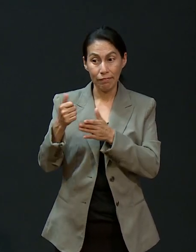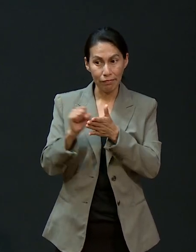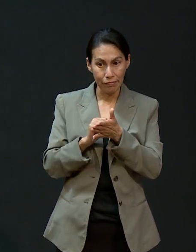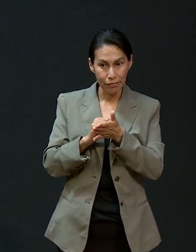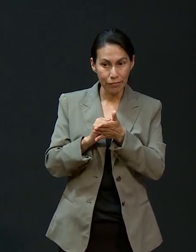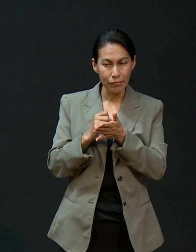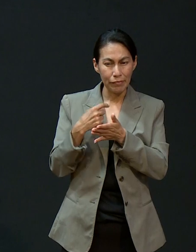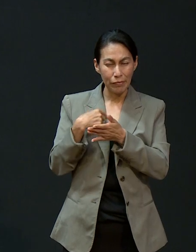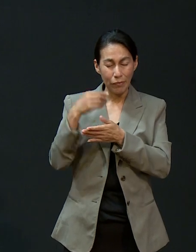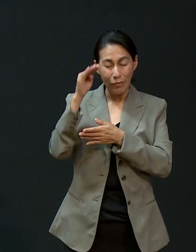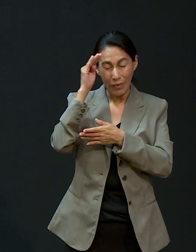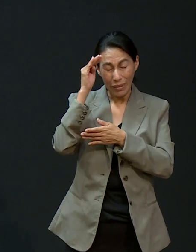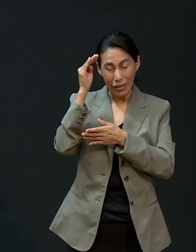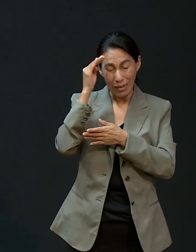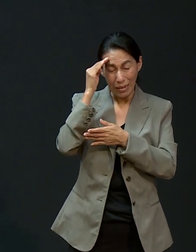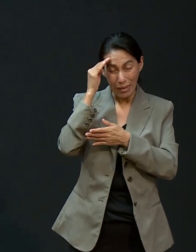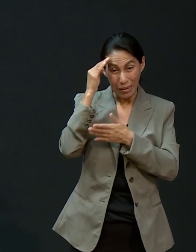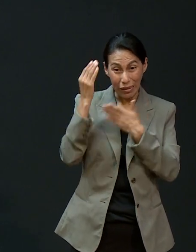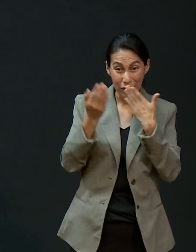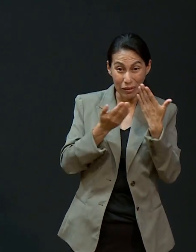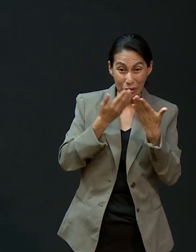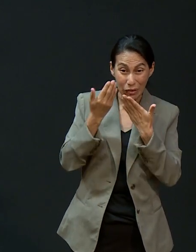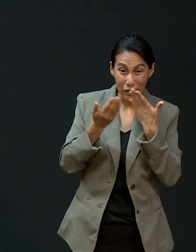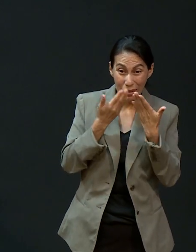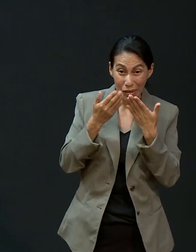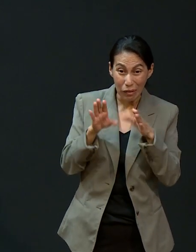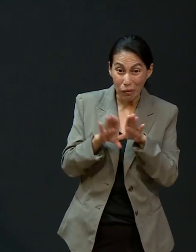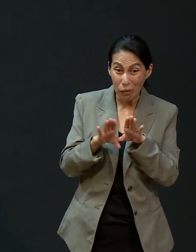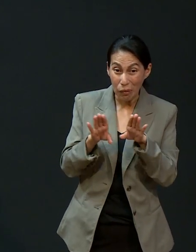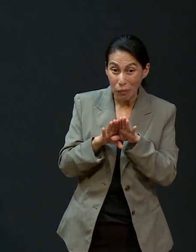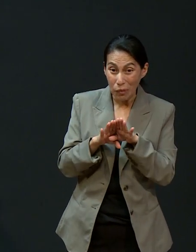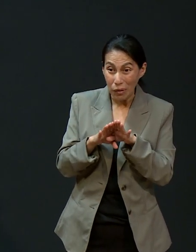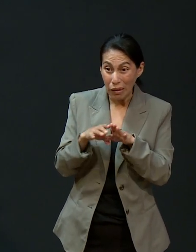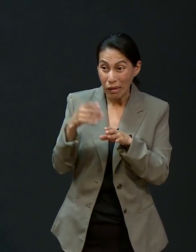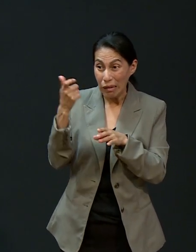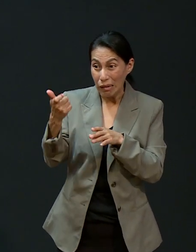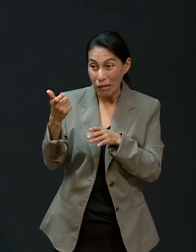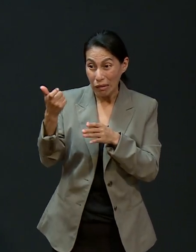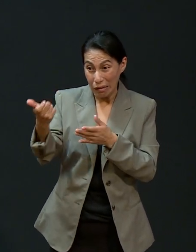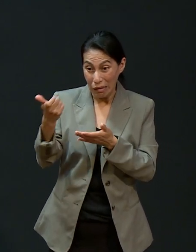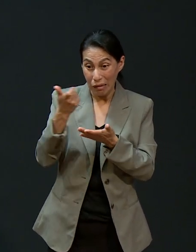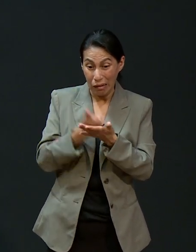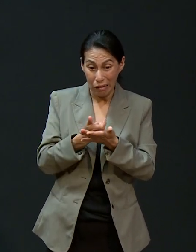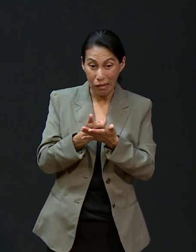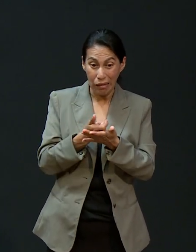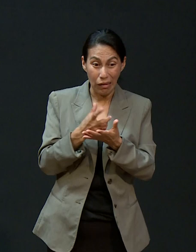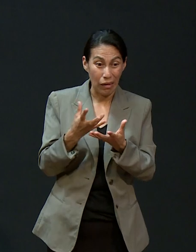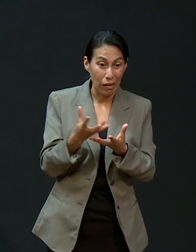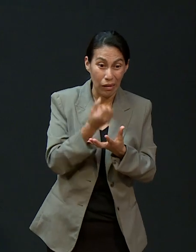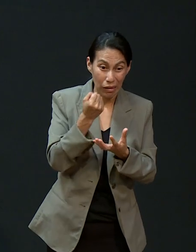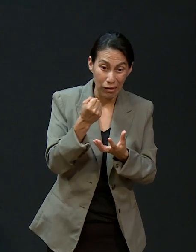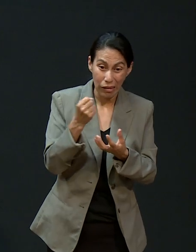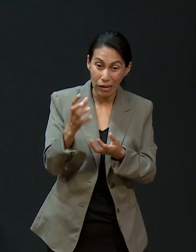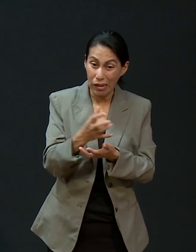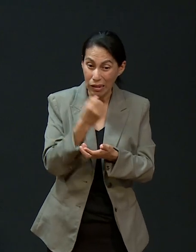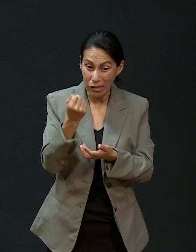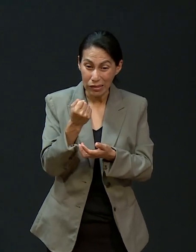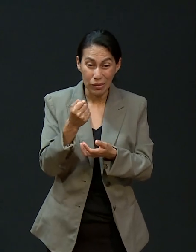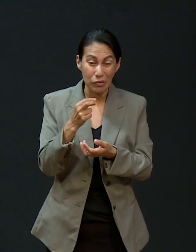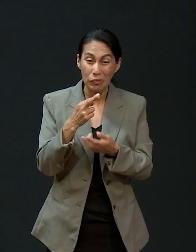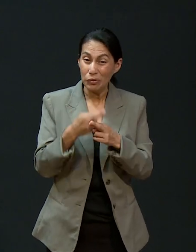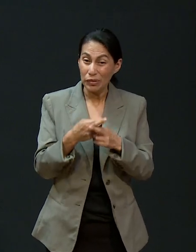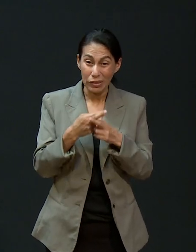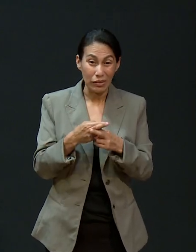llegó un semestre y yo pensé, ¿cómo voy a estudiar? Porque ya la moneda no alcanzaba, las cosas aquí en